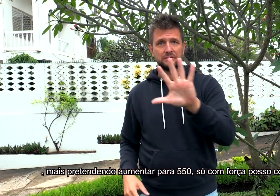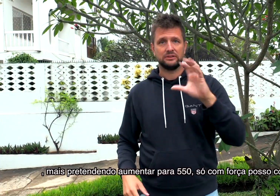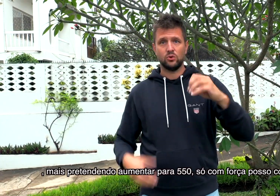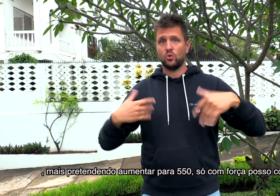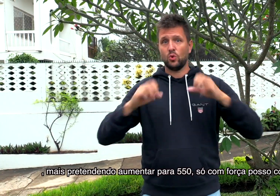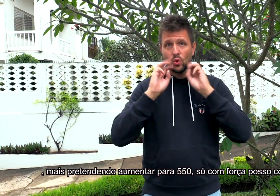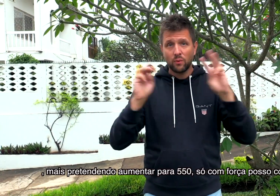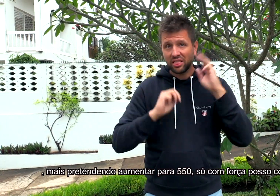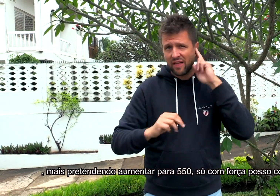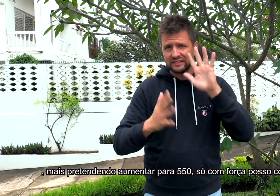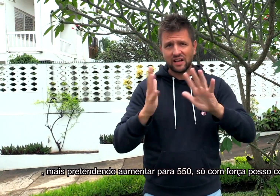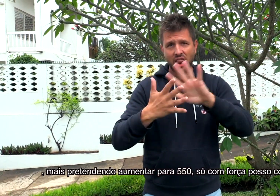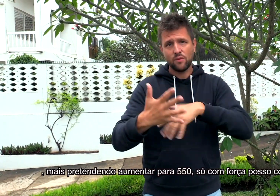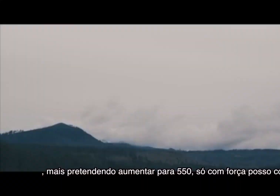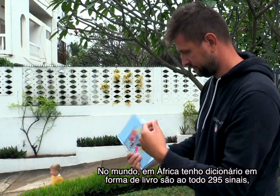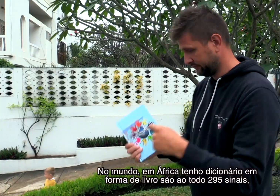conseguir.